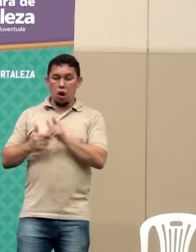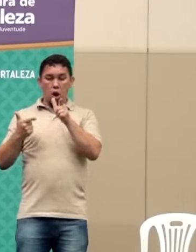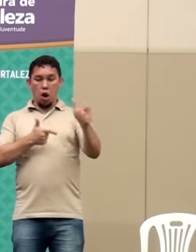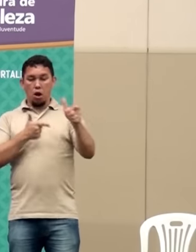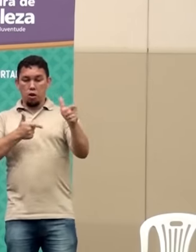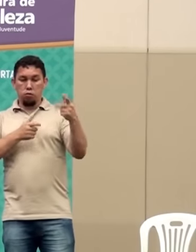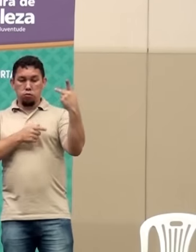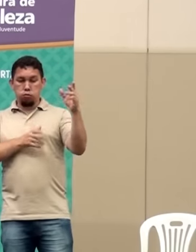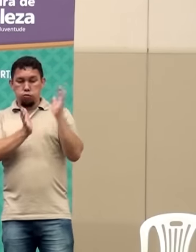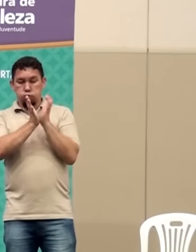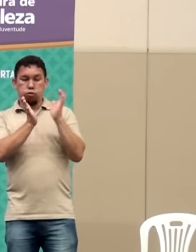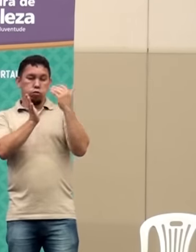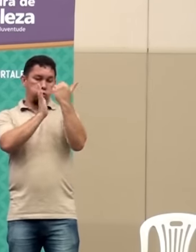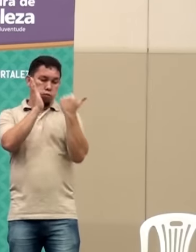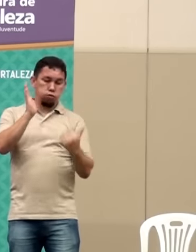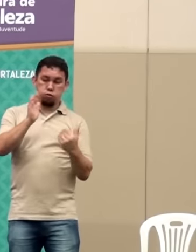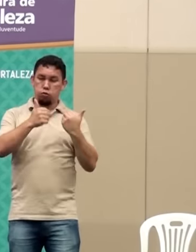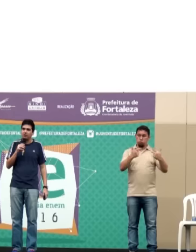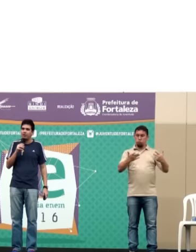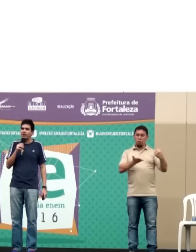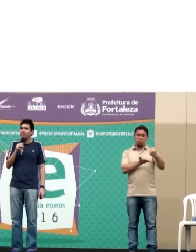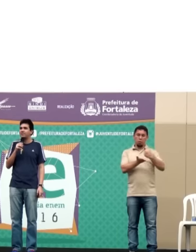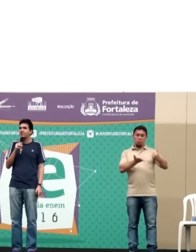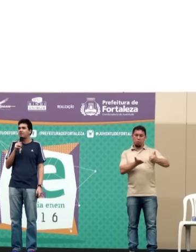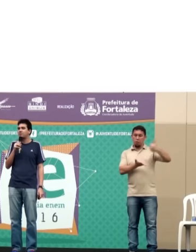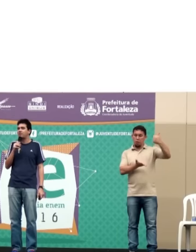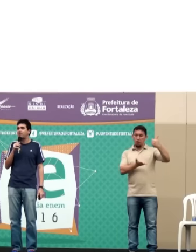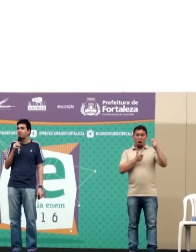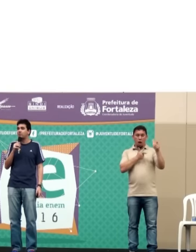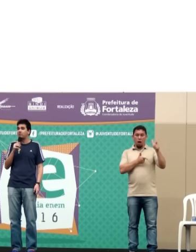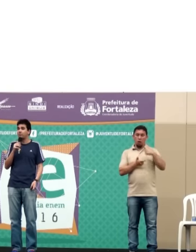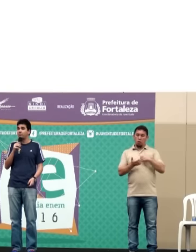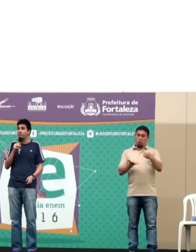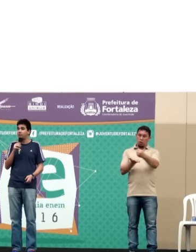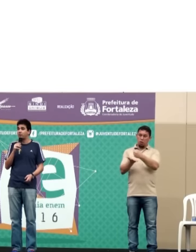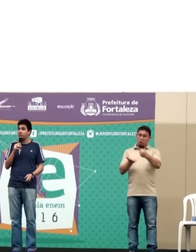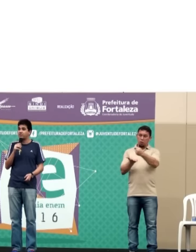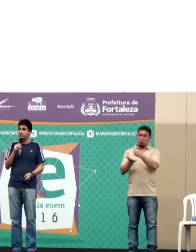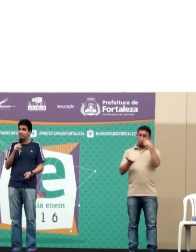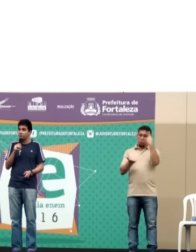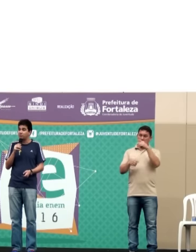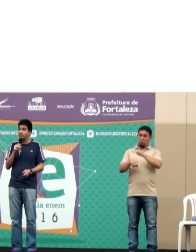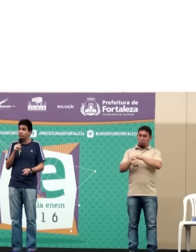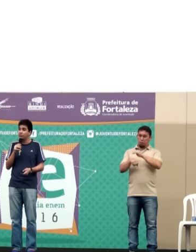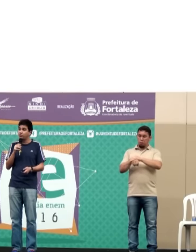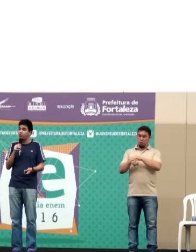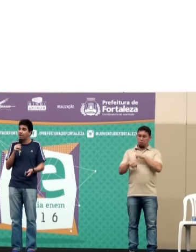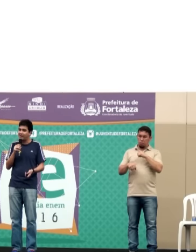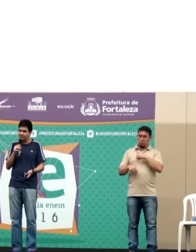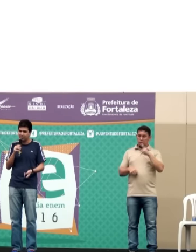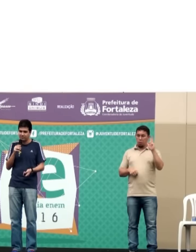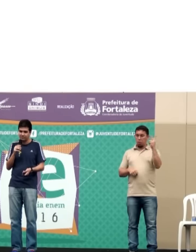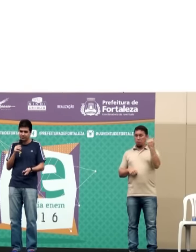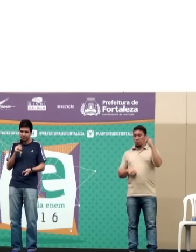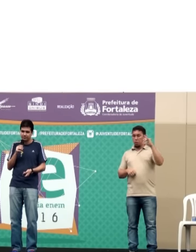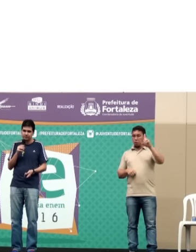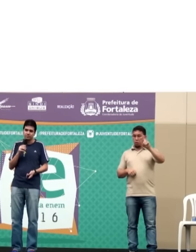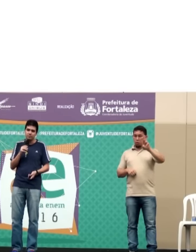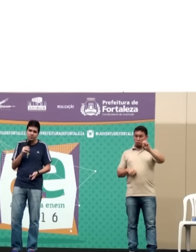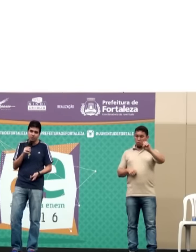Classificação das bases. O primeiro critério, tranquilo, ó. A base é classificada quanto ao número de hidroxilas, quanto ao número de OHs.